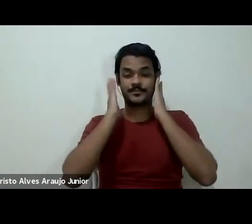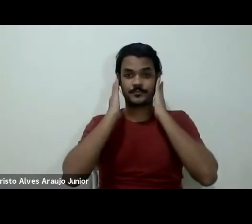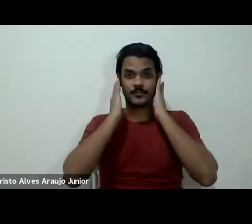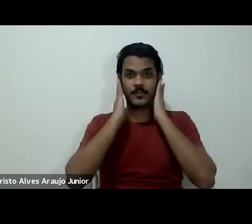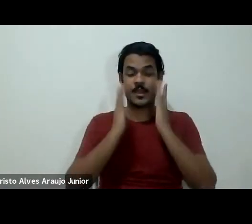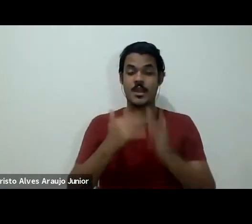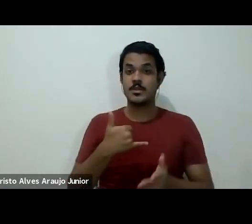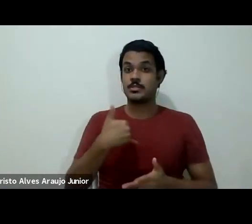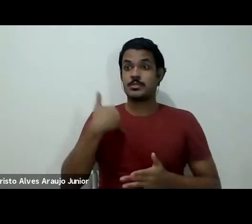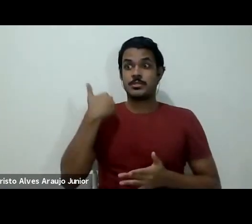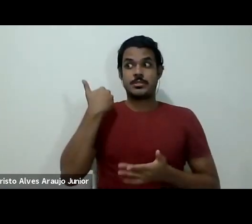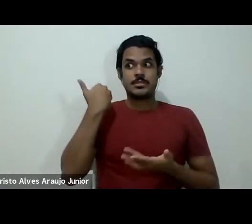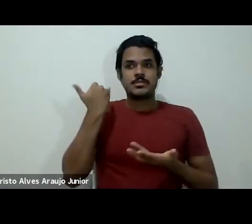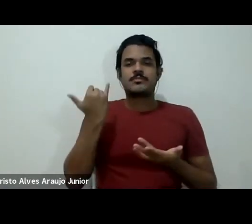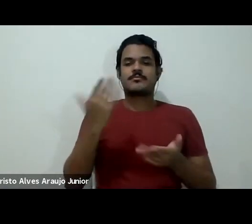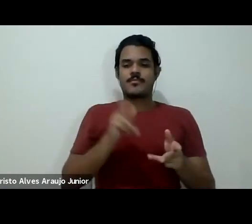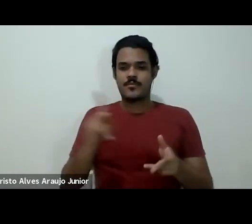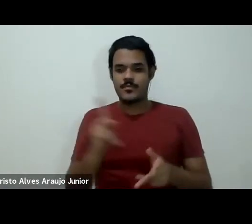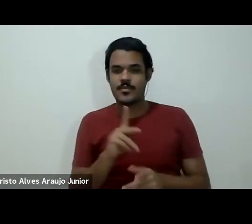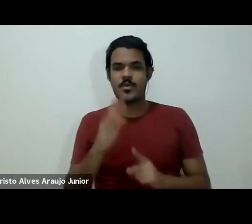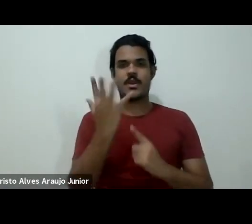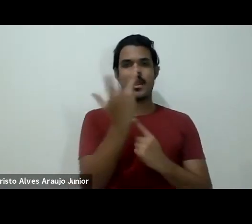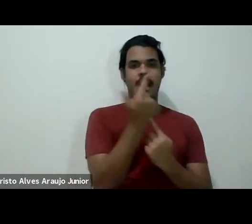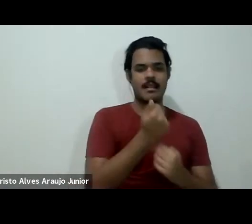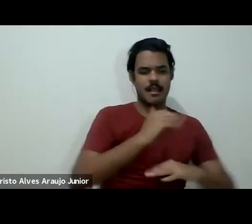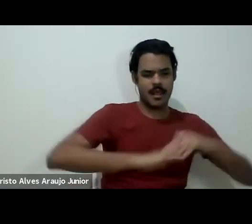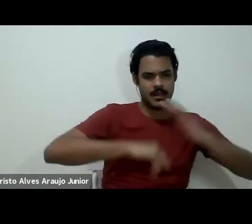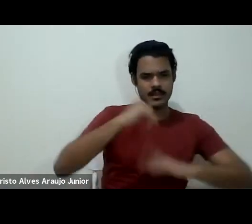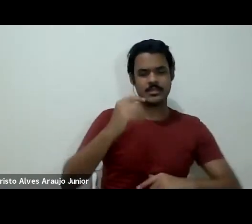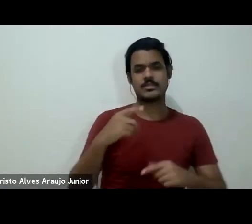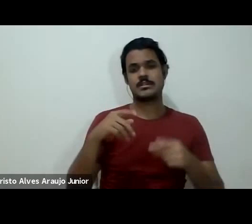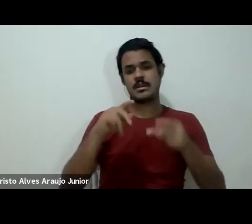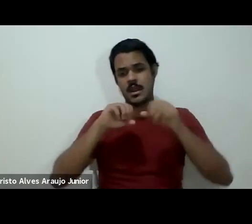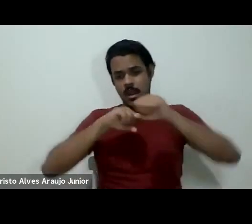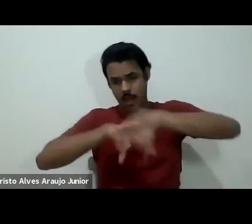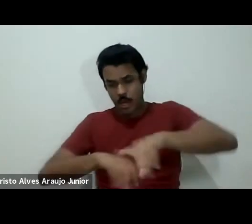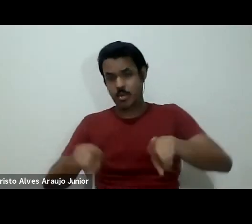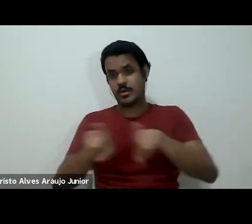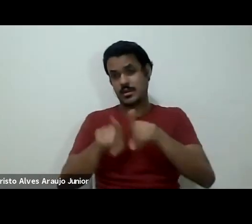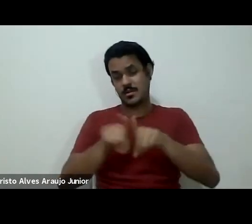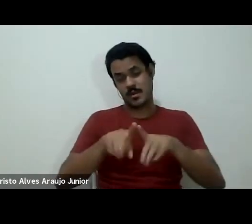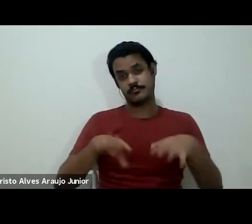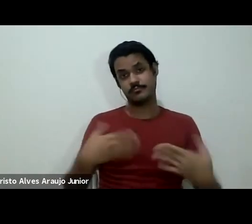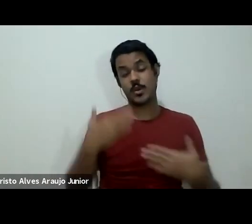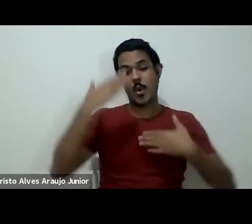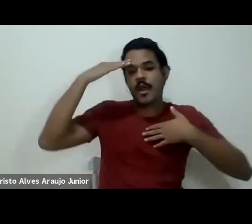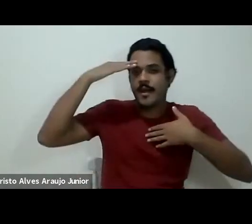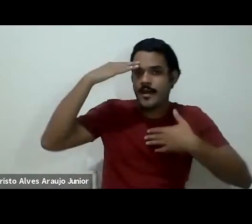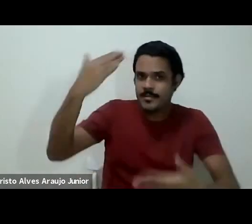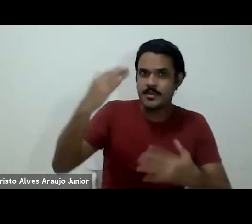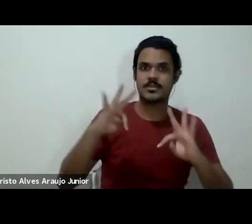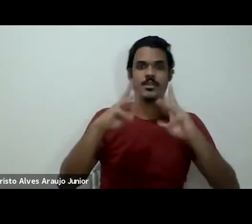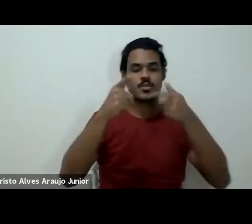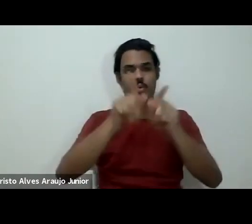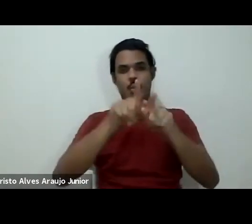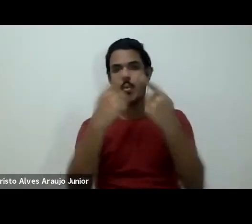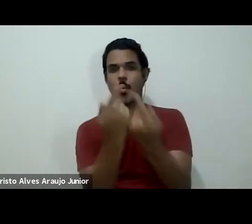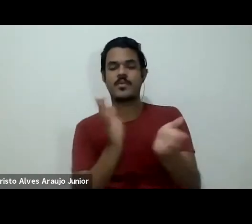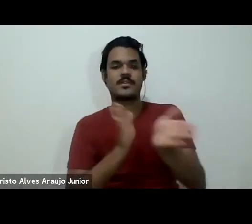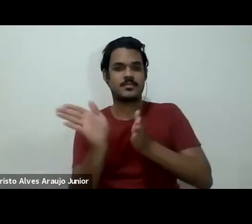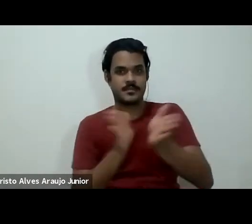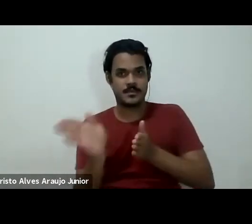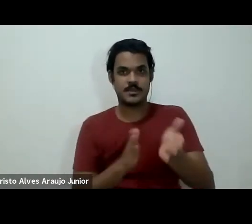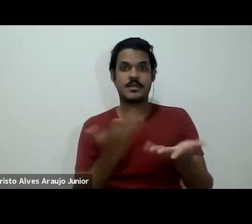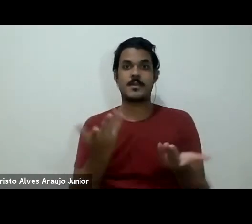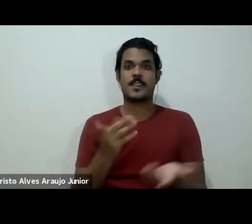artista, enquanto educadora. E agradeço imensamente toda a equipe da acessibilidade, em especial a